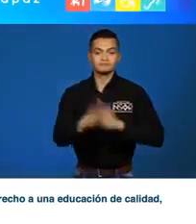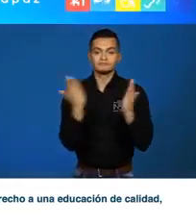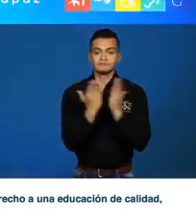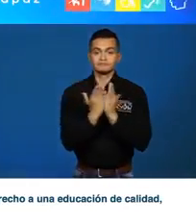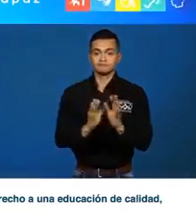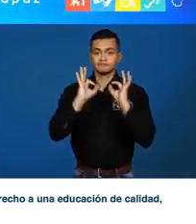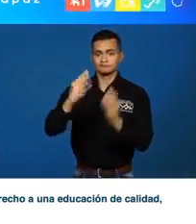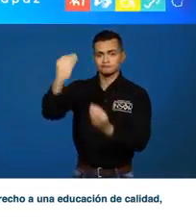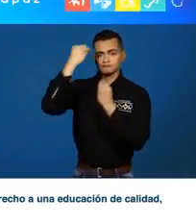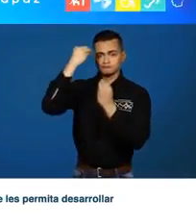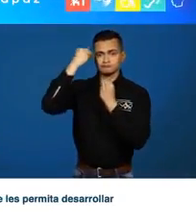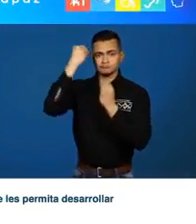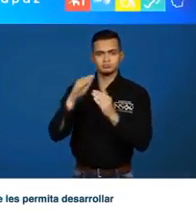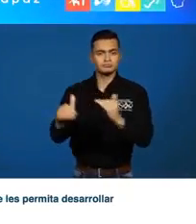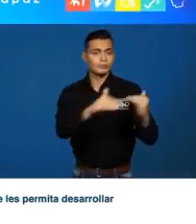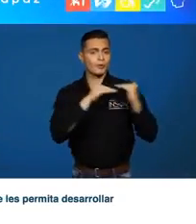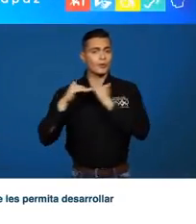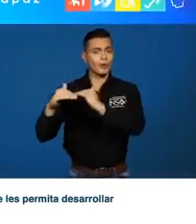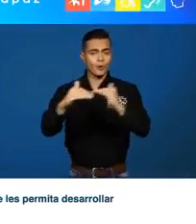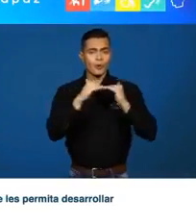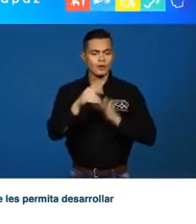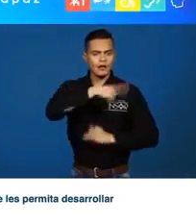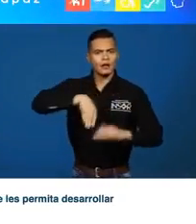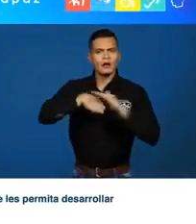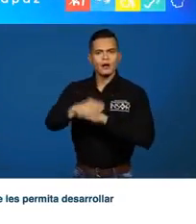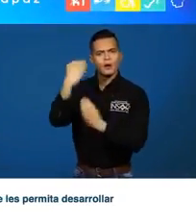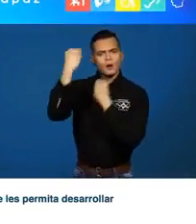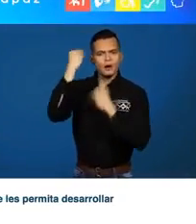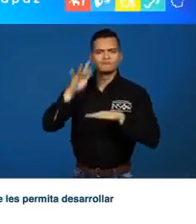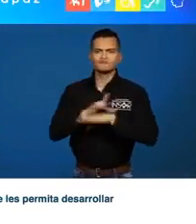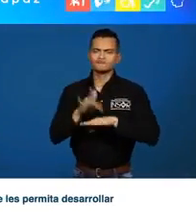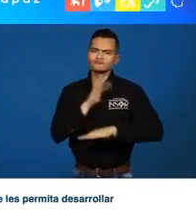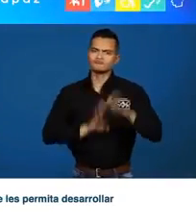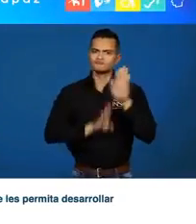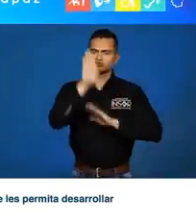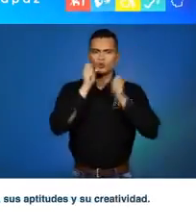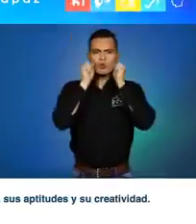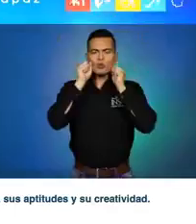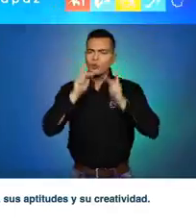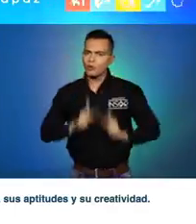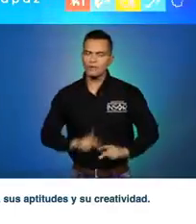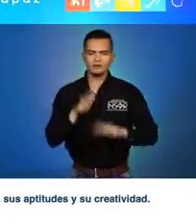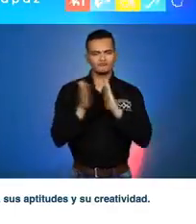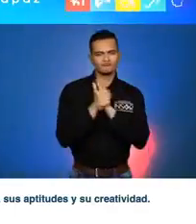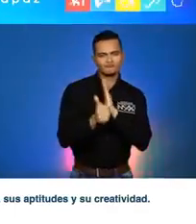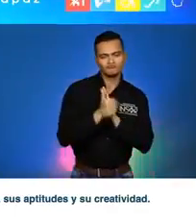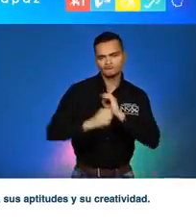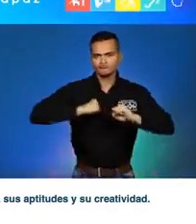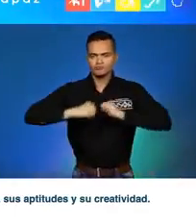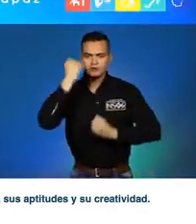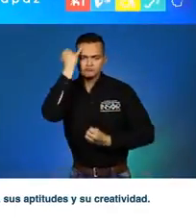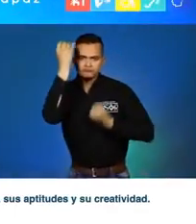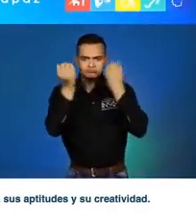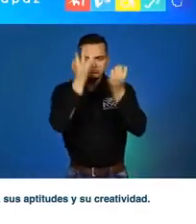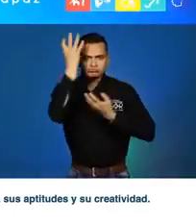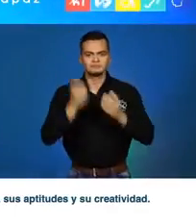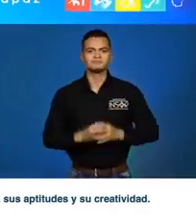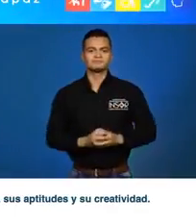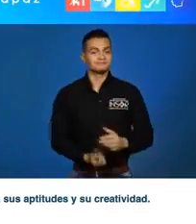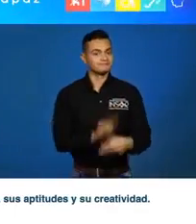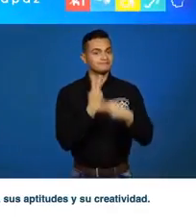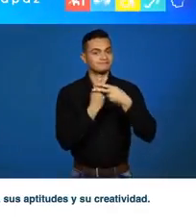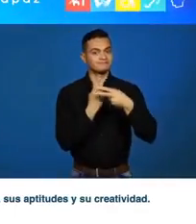educación de calidad, en igualdad de condiciones, que les permita desarrollar todo su potencial humano, su talento, sus aptitudes y su